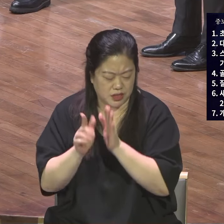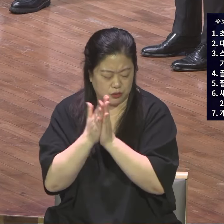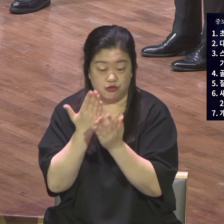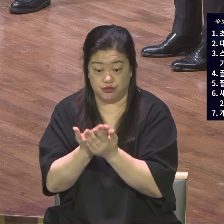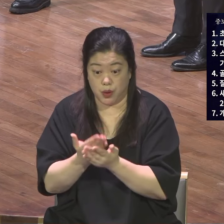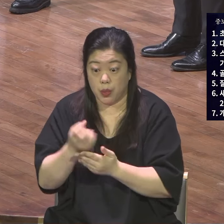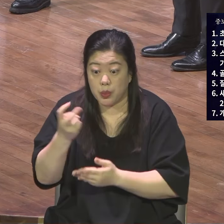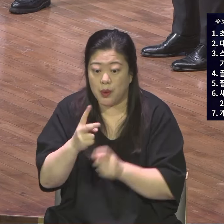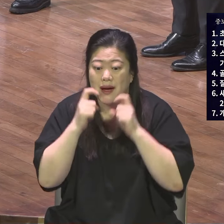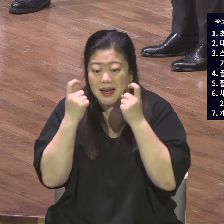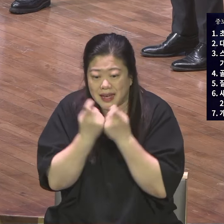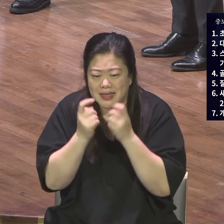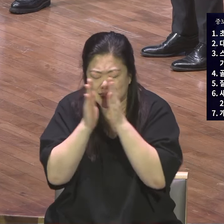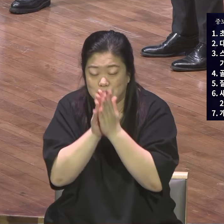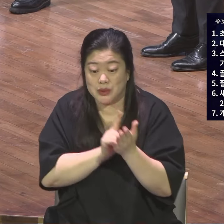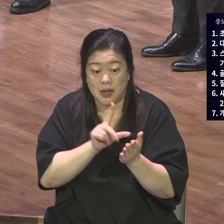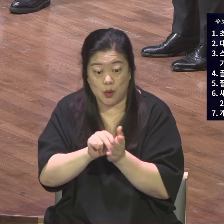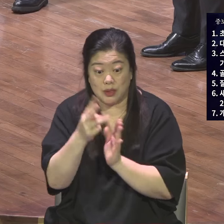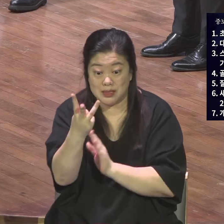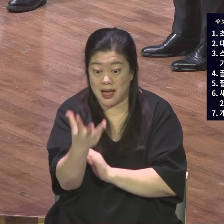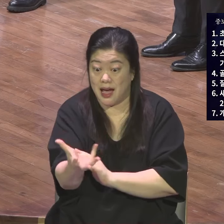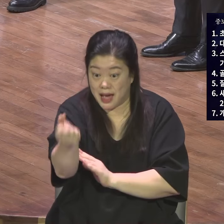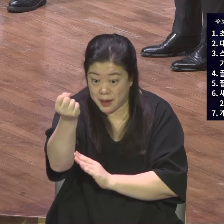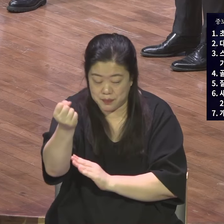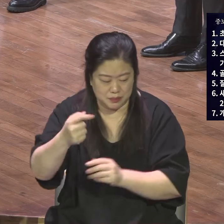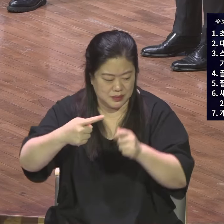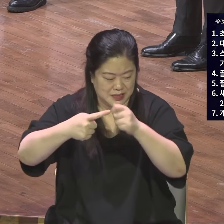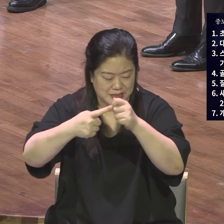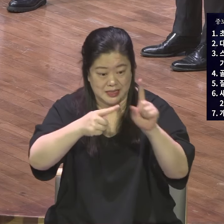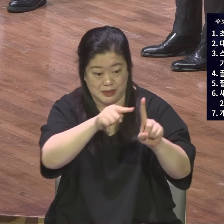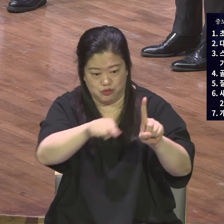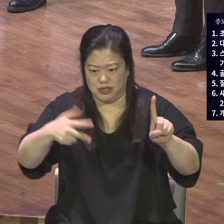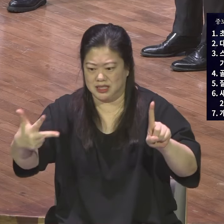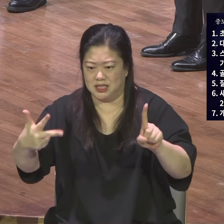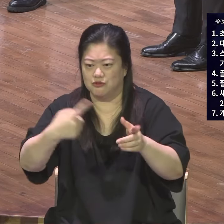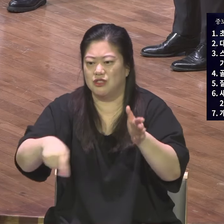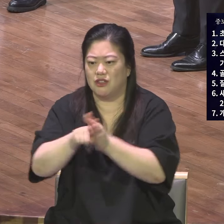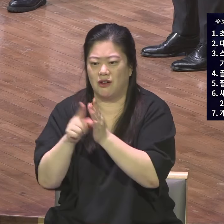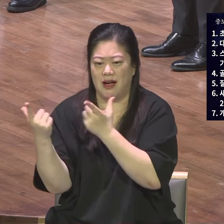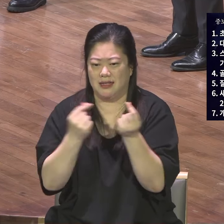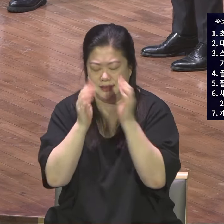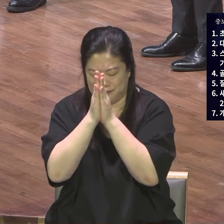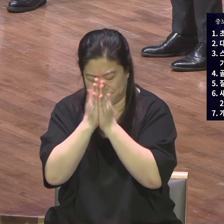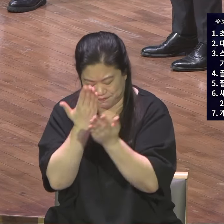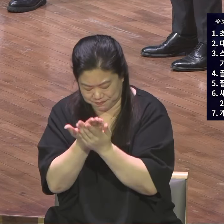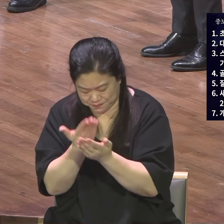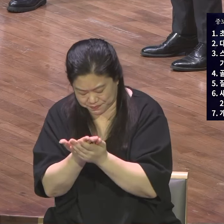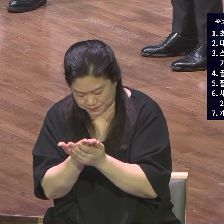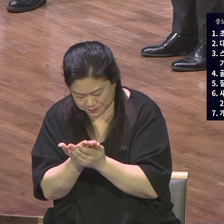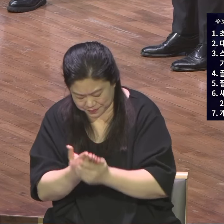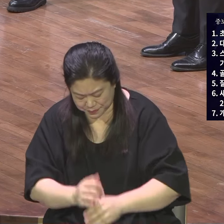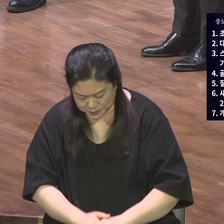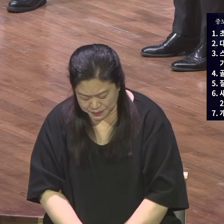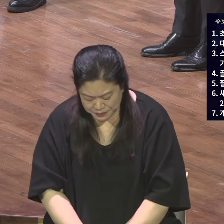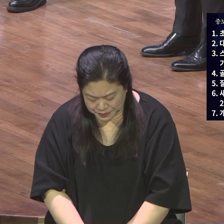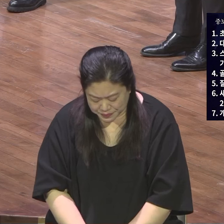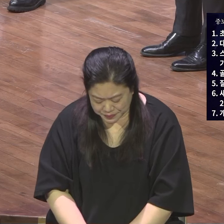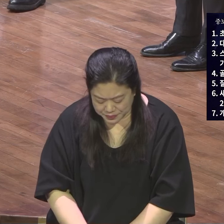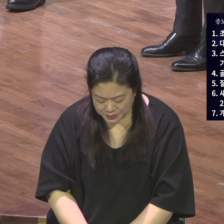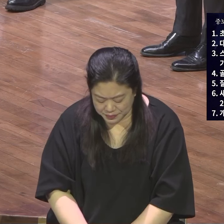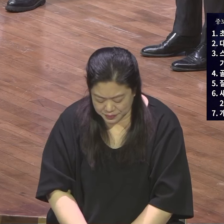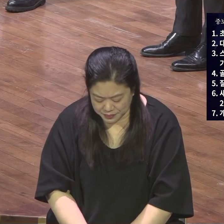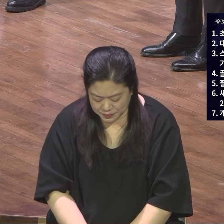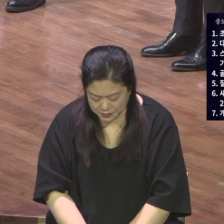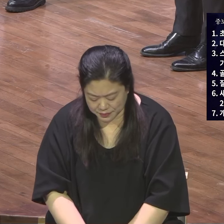기도 제목을 가지고 이 시간 다 함께 주여 한번 외치고 기도하겠습니다. 주여! 하나님 아버지